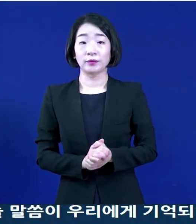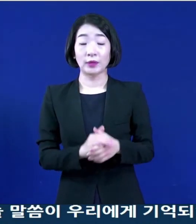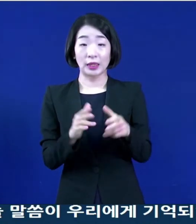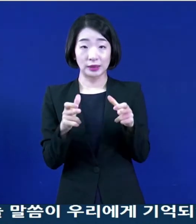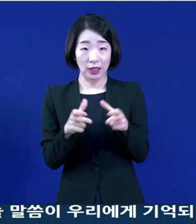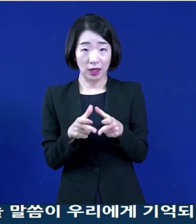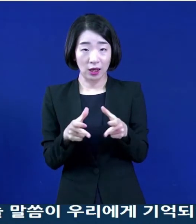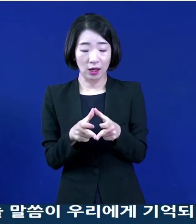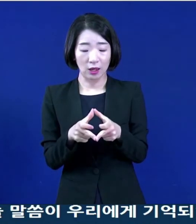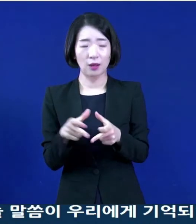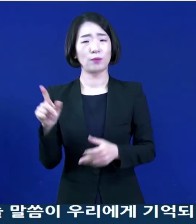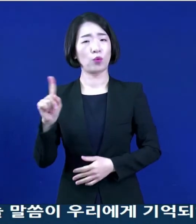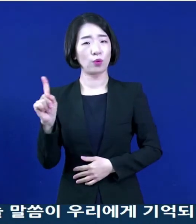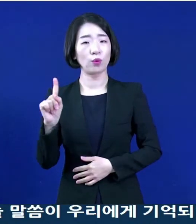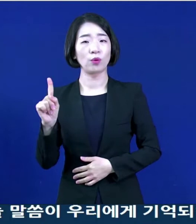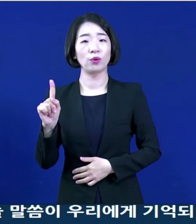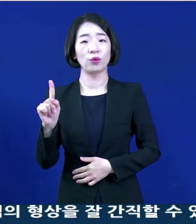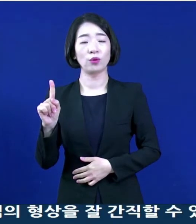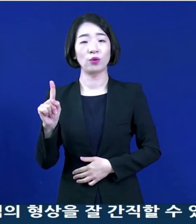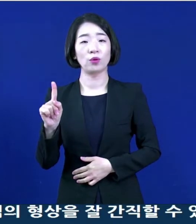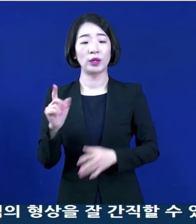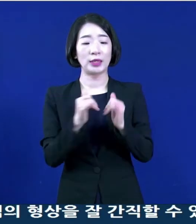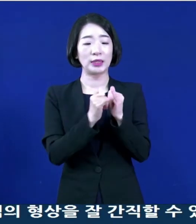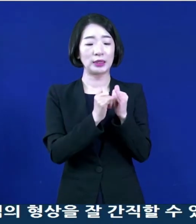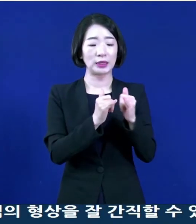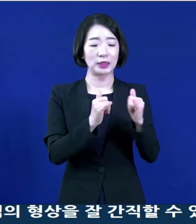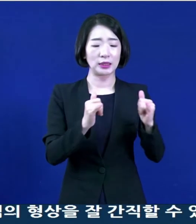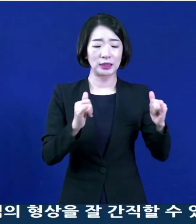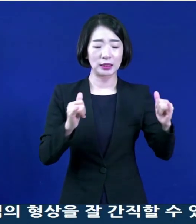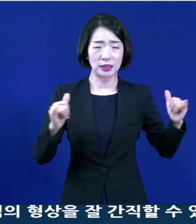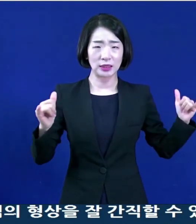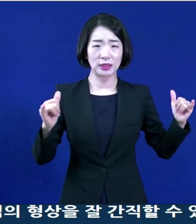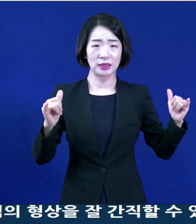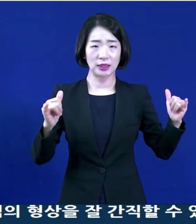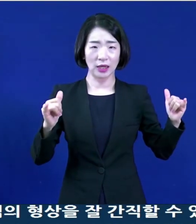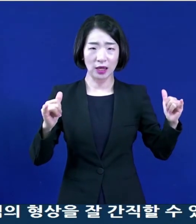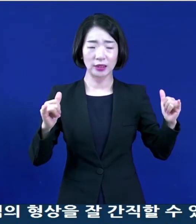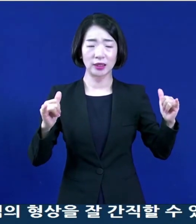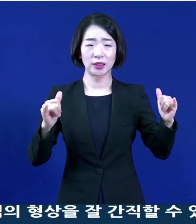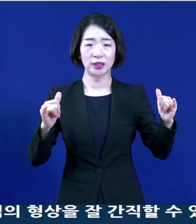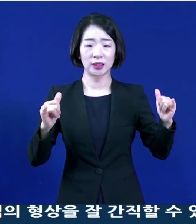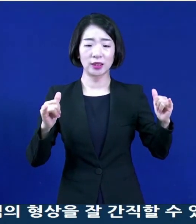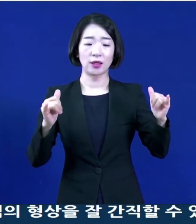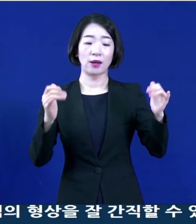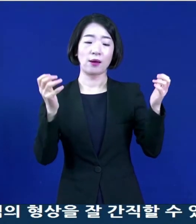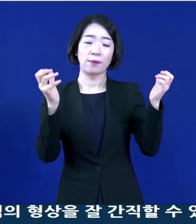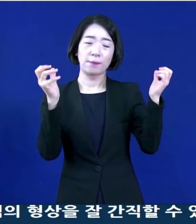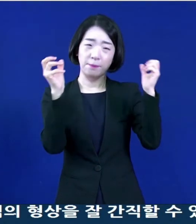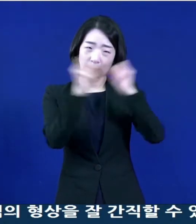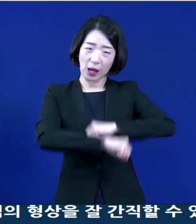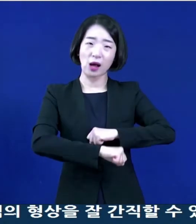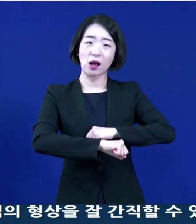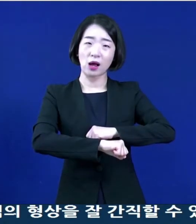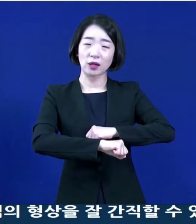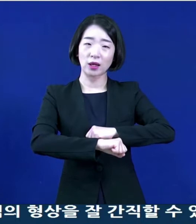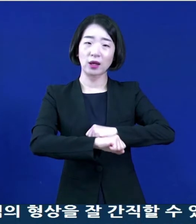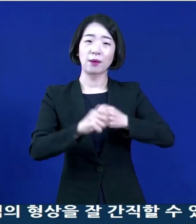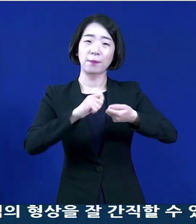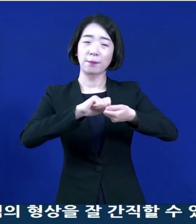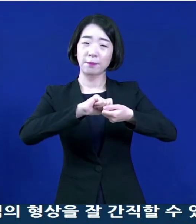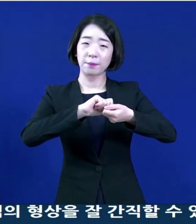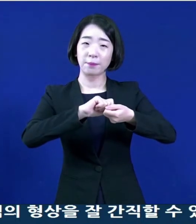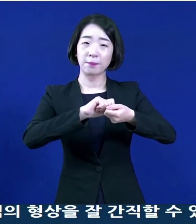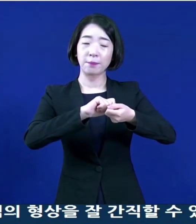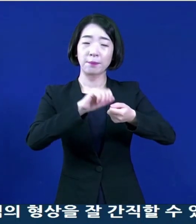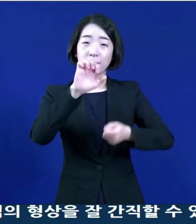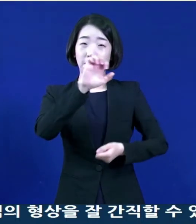장애는요, 인간의 파괴한 하나님의 질서, 하나님의 모양 가운데 하나입니다. 그래서 여기서